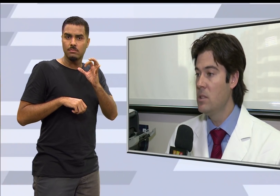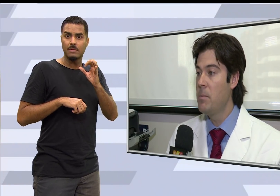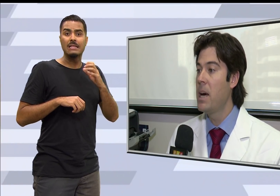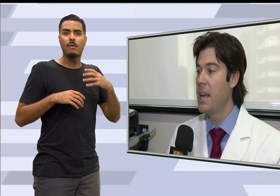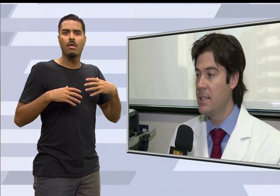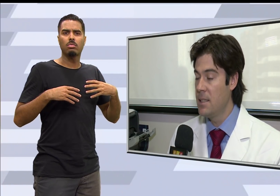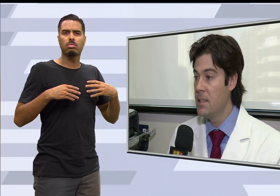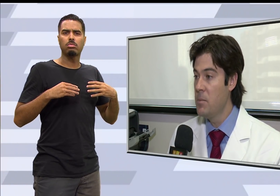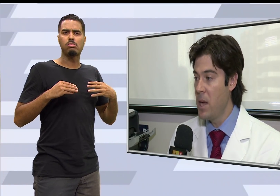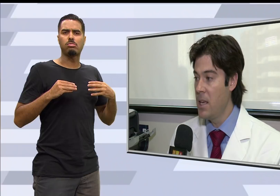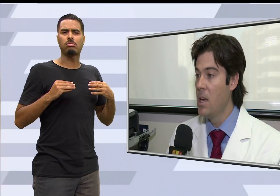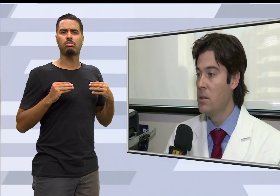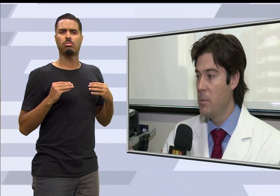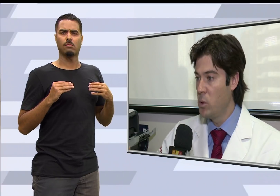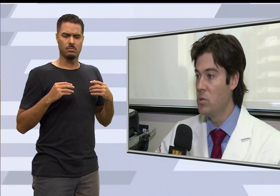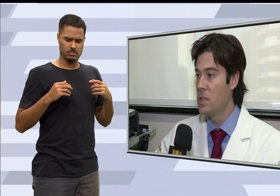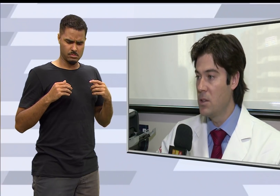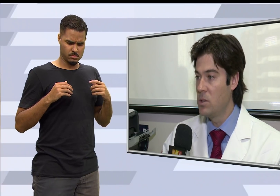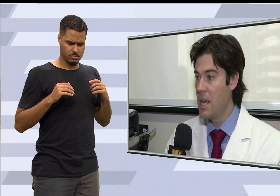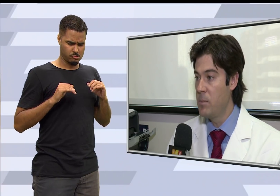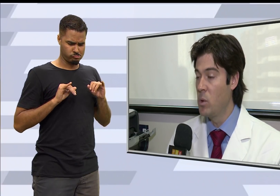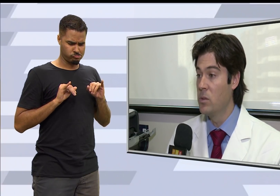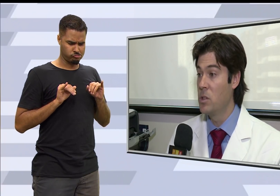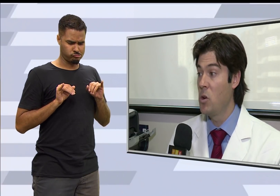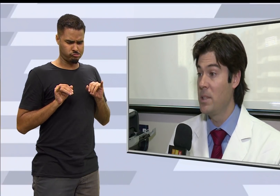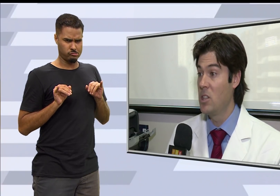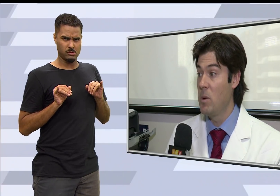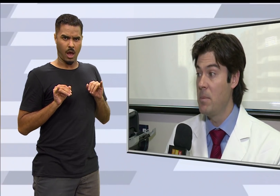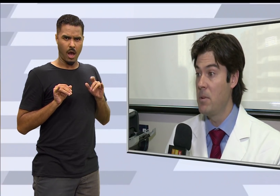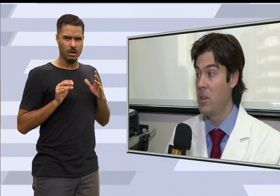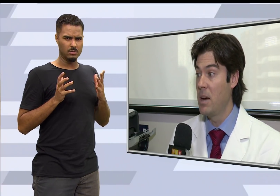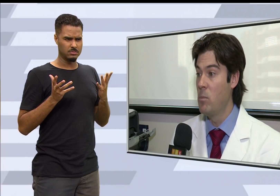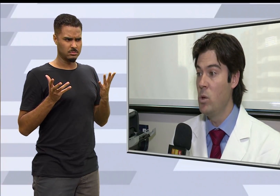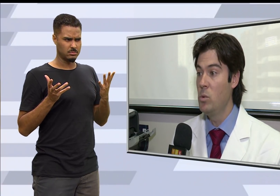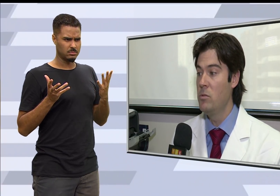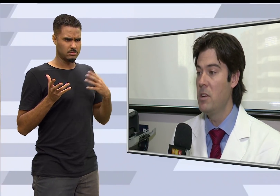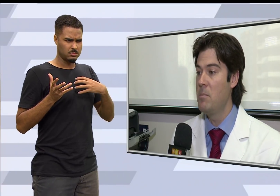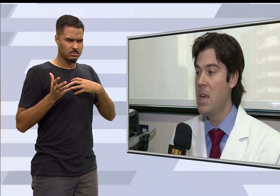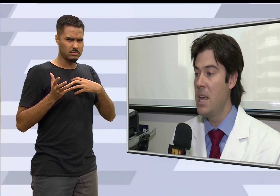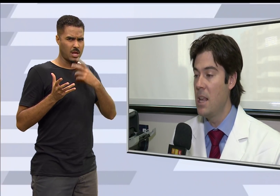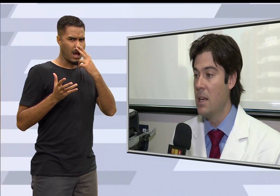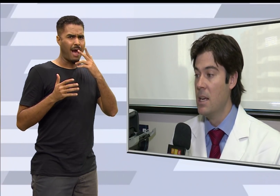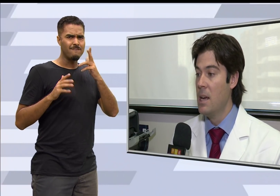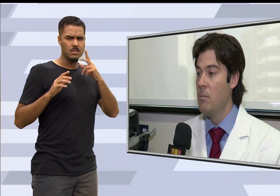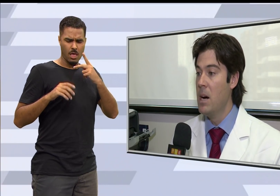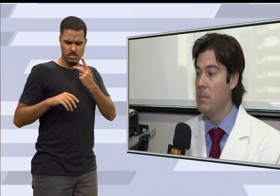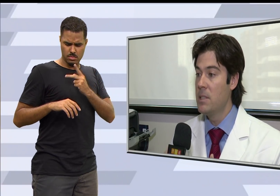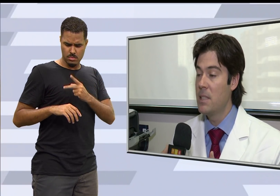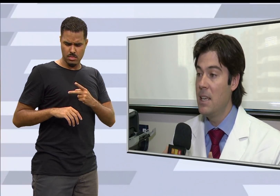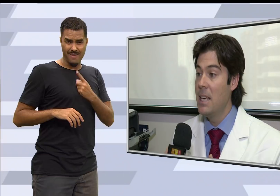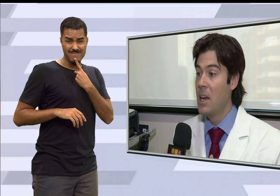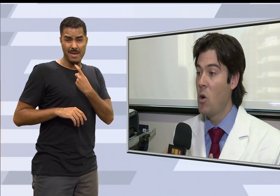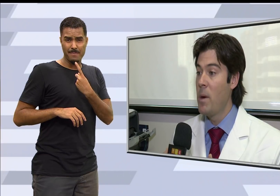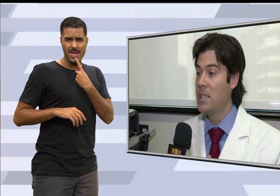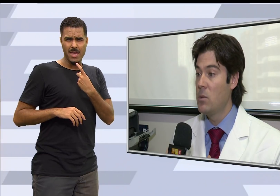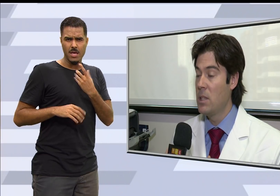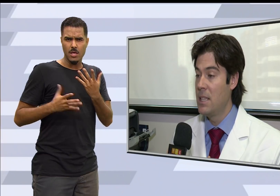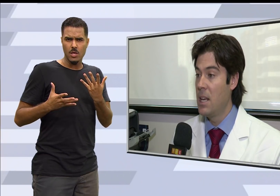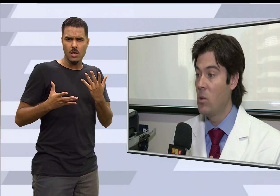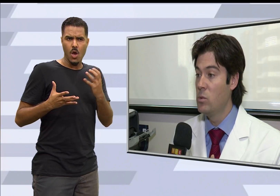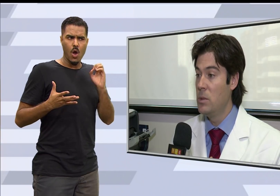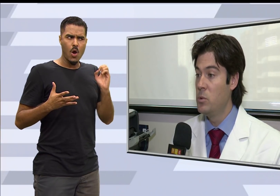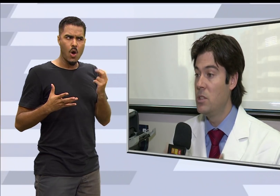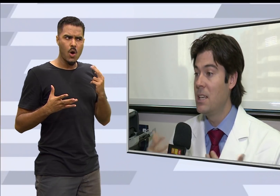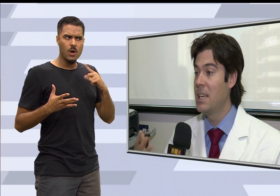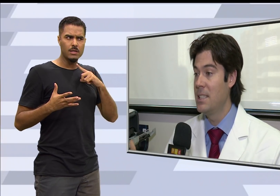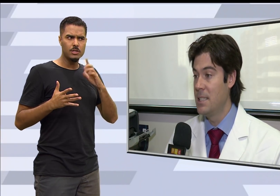não desaparecem também depois de um certo tempo. Quando você começa a ter uma mama fica muito vermelha, mamas que começam a ter